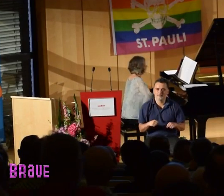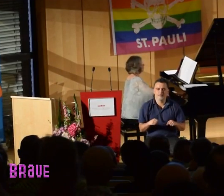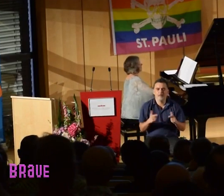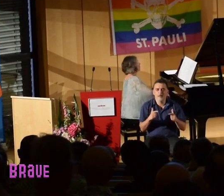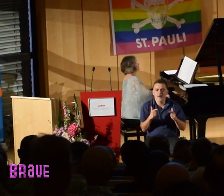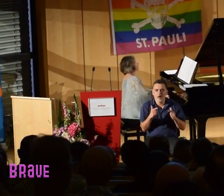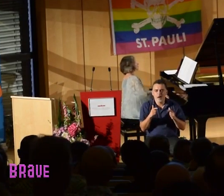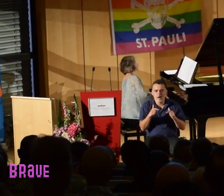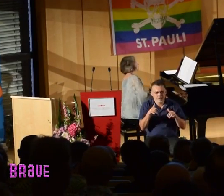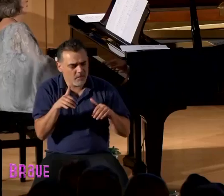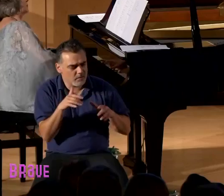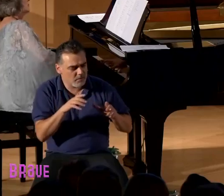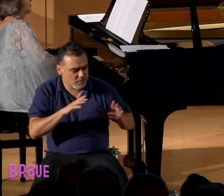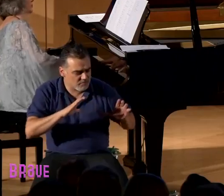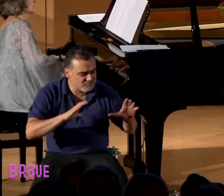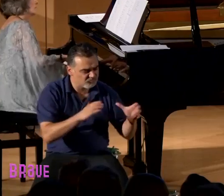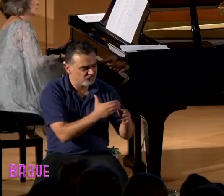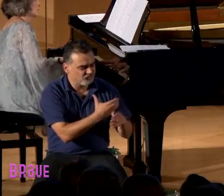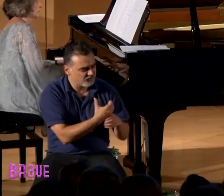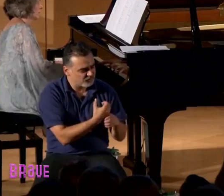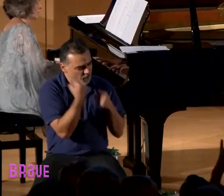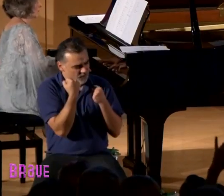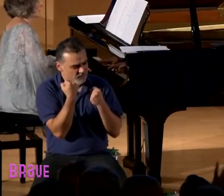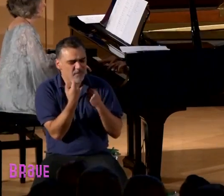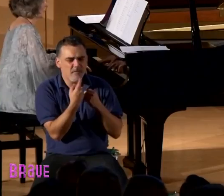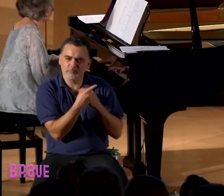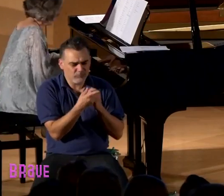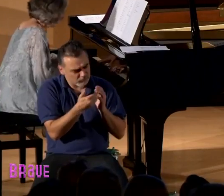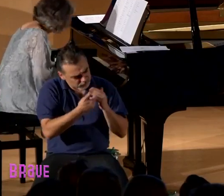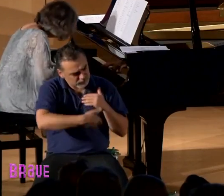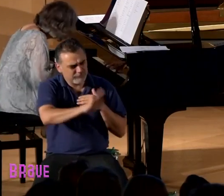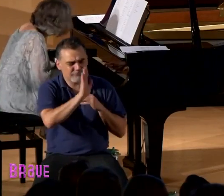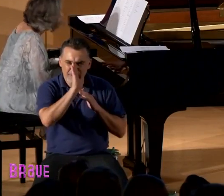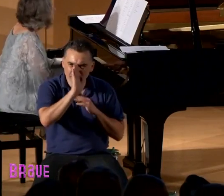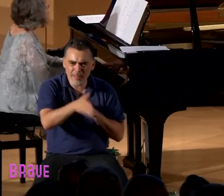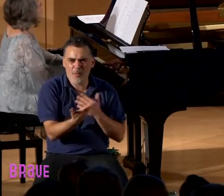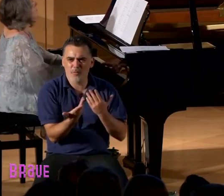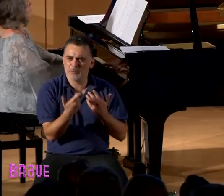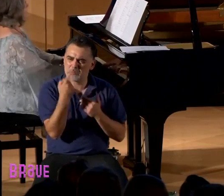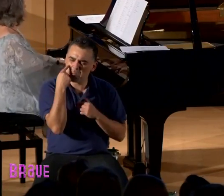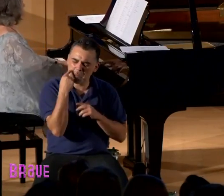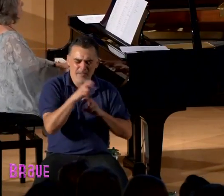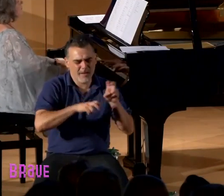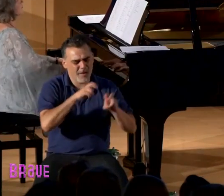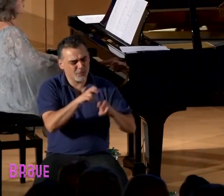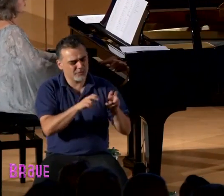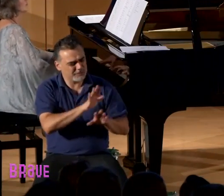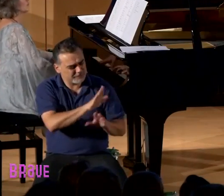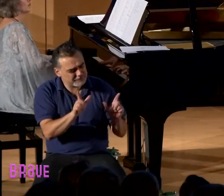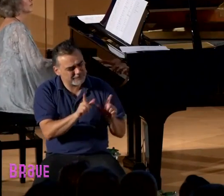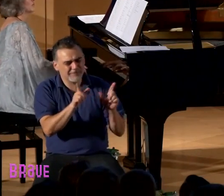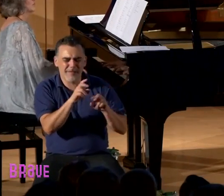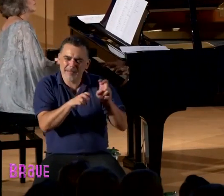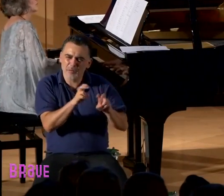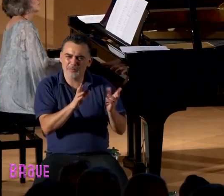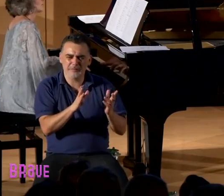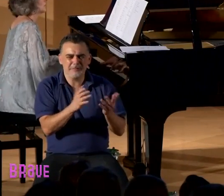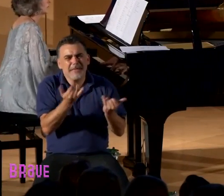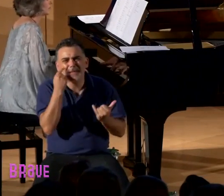Keiner hält dich jetzt auf deinem Weg. Lieb den Moment, lieb deine Zeit. Sei